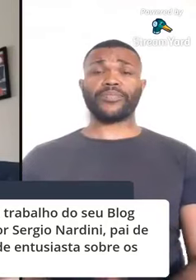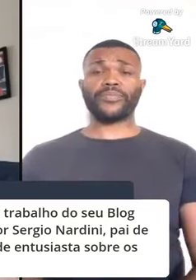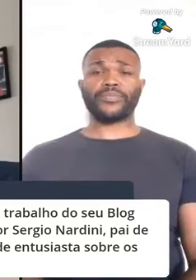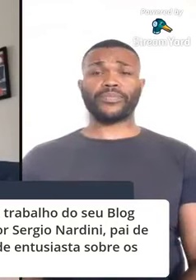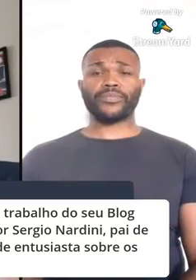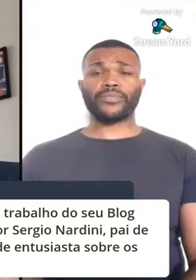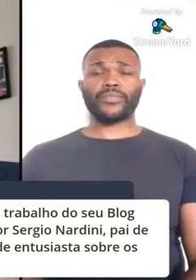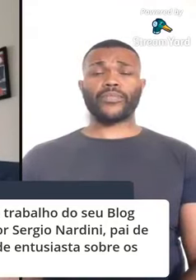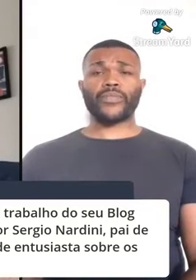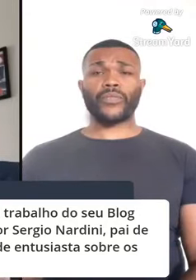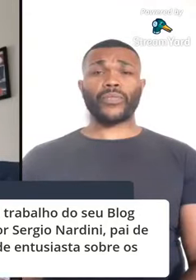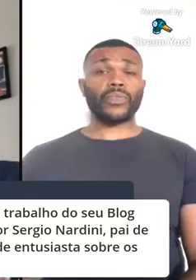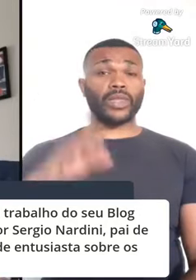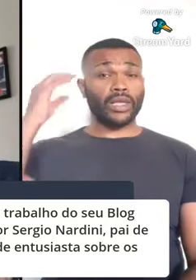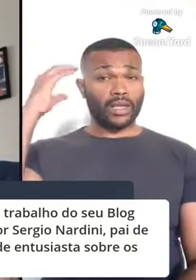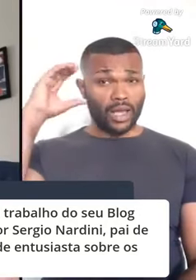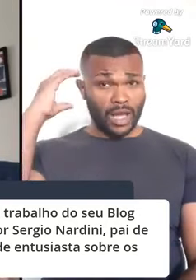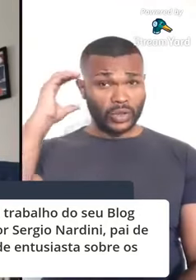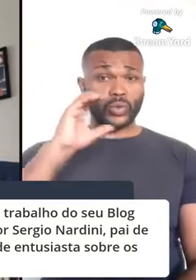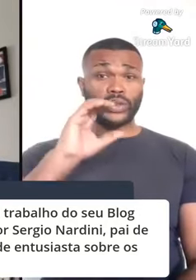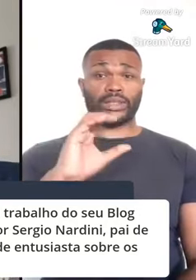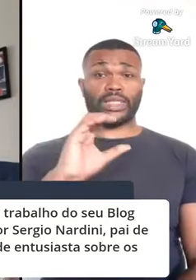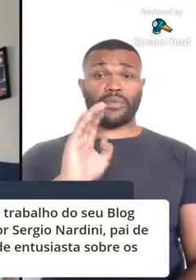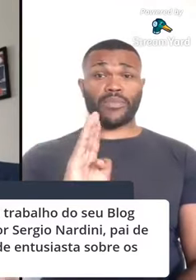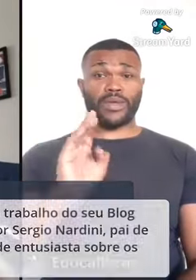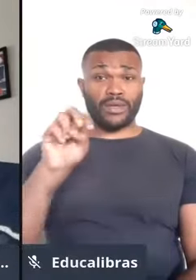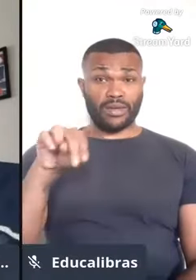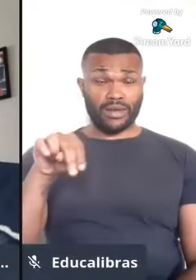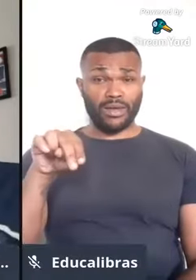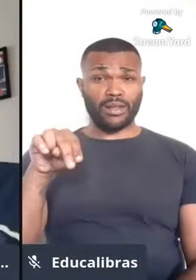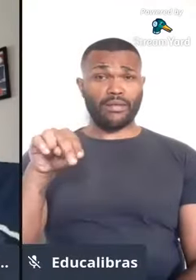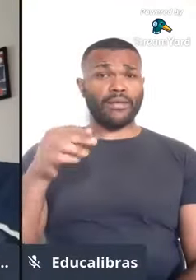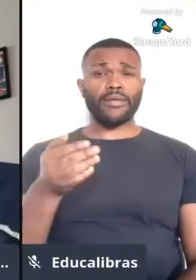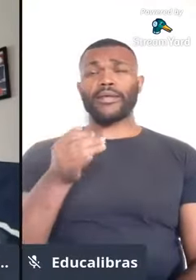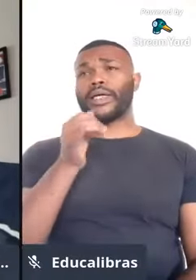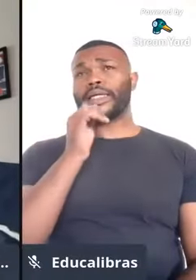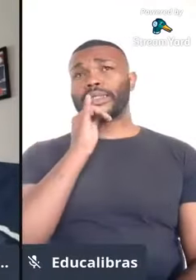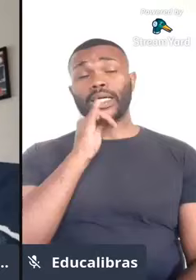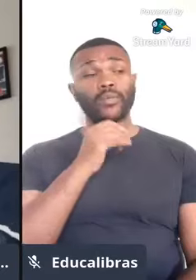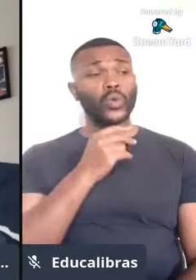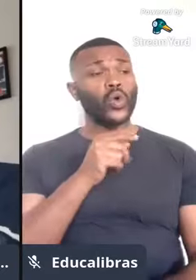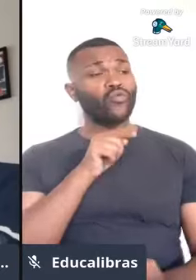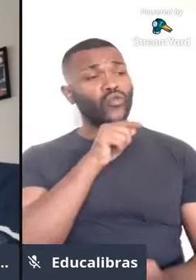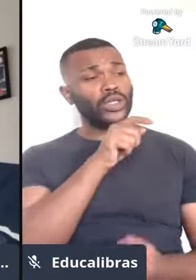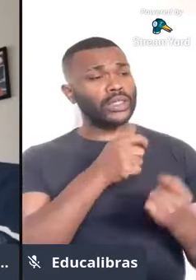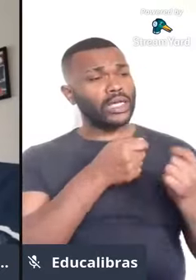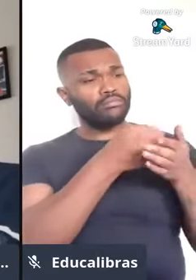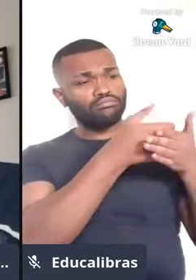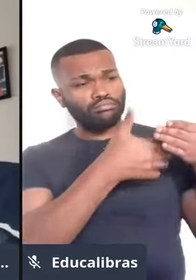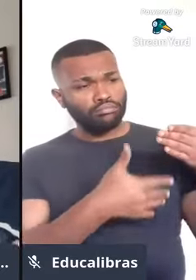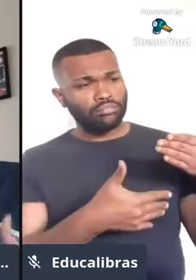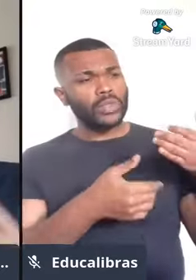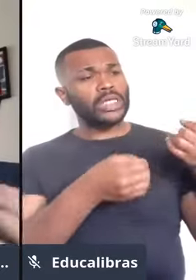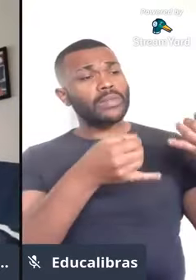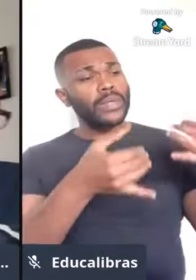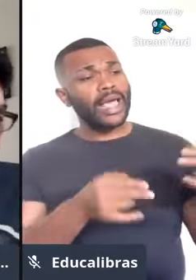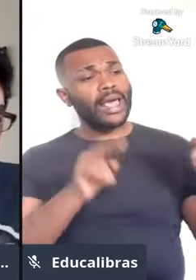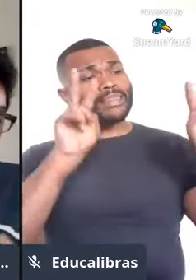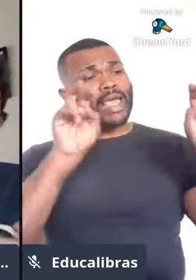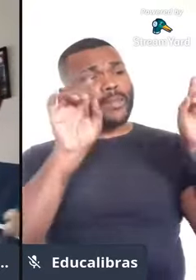Na CBN especificamente, não tinha, fora a sua coluna, um espaço para falar sobre isso. Para